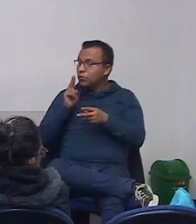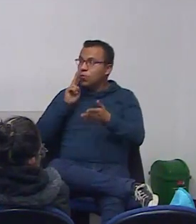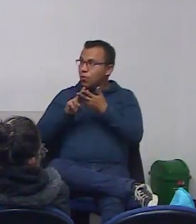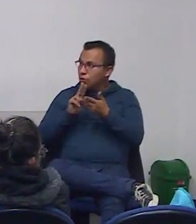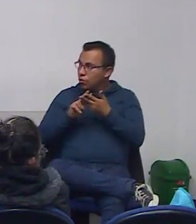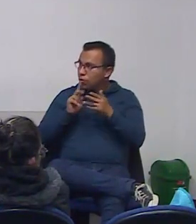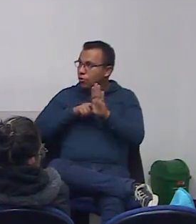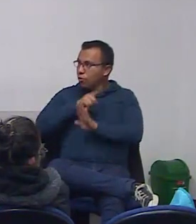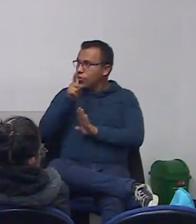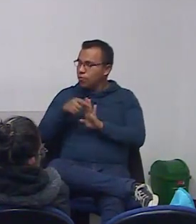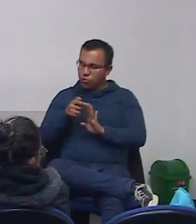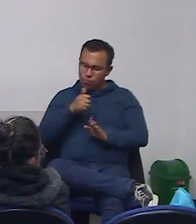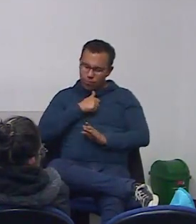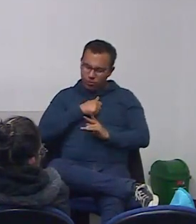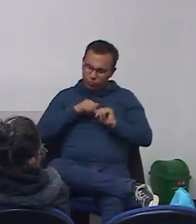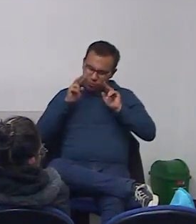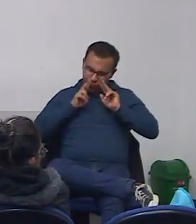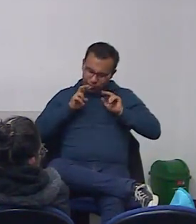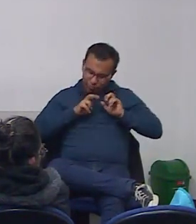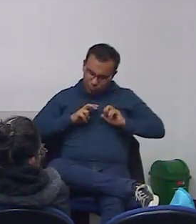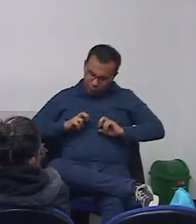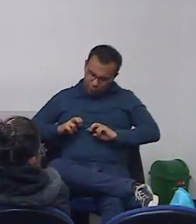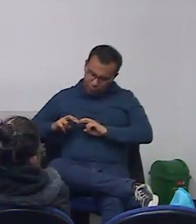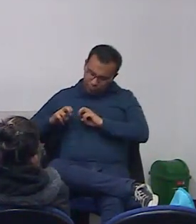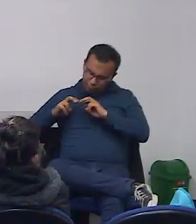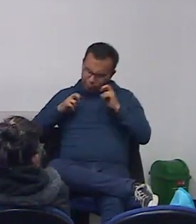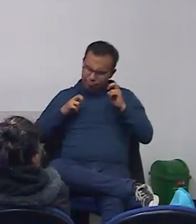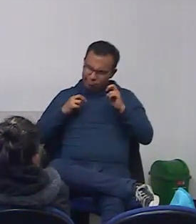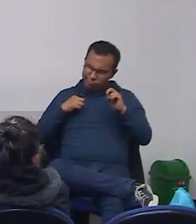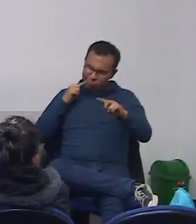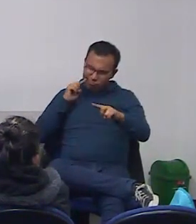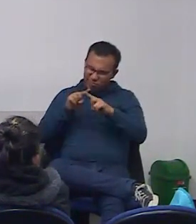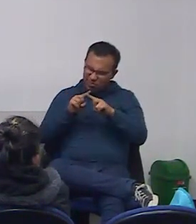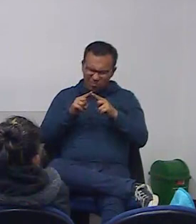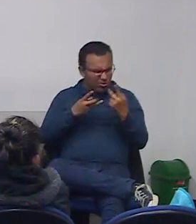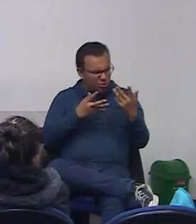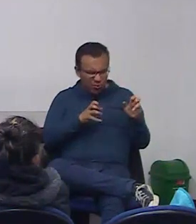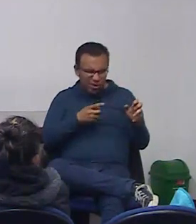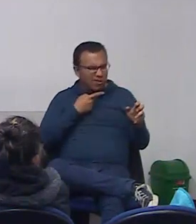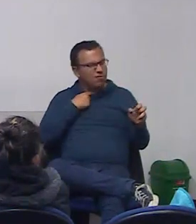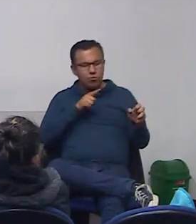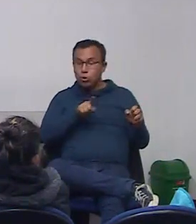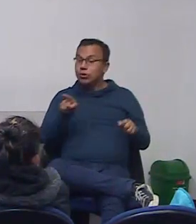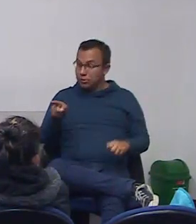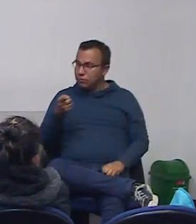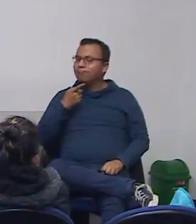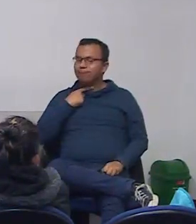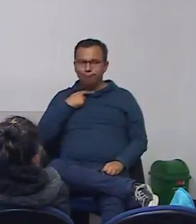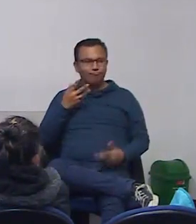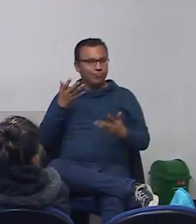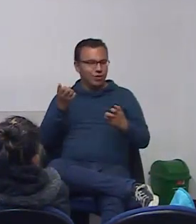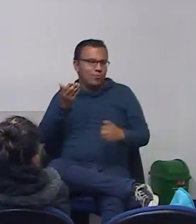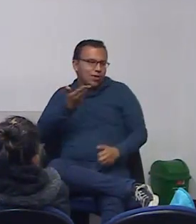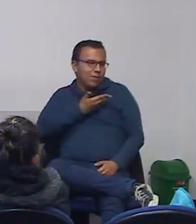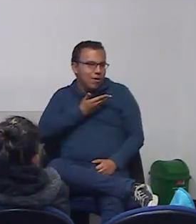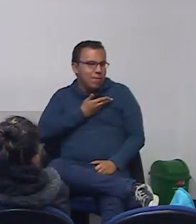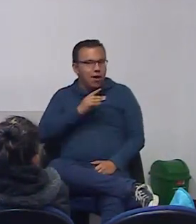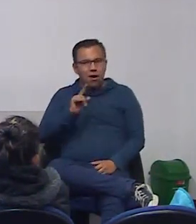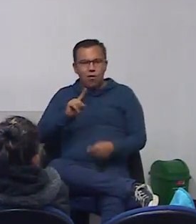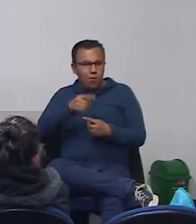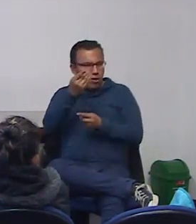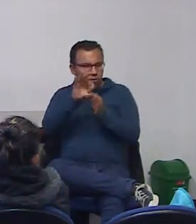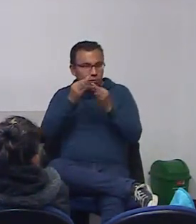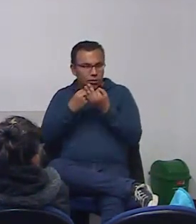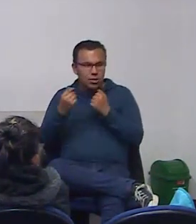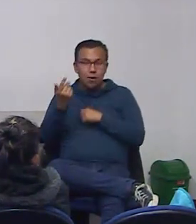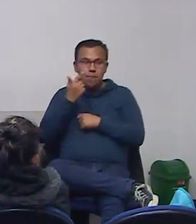identifiquen muchas cosas de sí mismos eh Y por qué quiero esto y por qué no quiero esto mamá quiero esto no quiero esto porque muchas cosas hay mucha